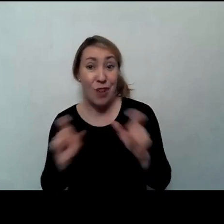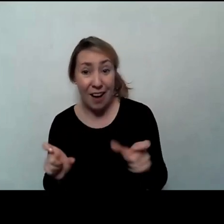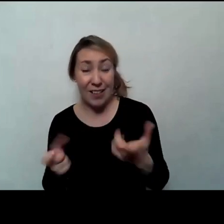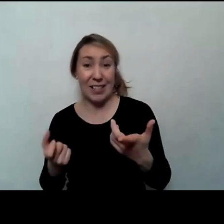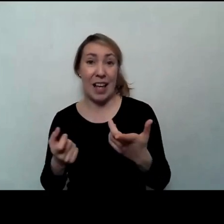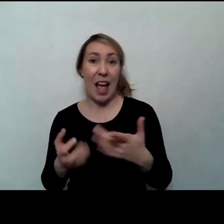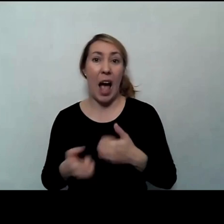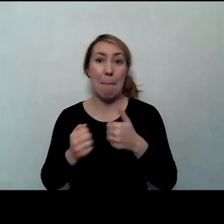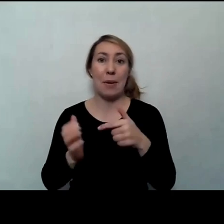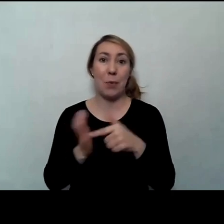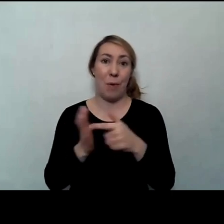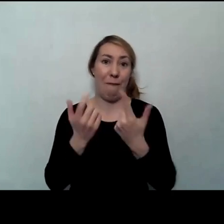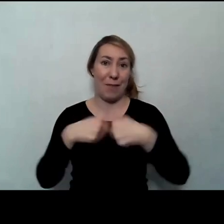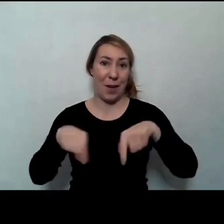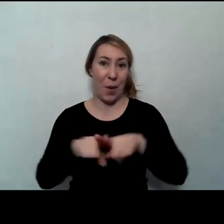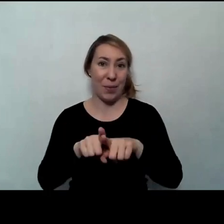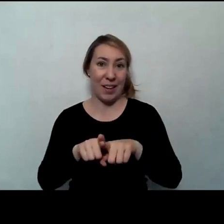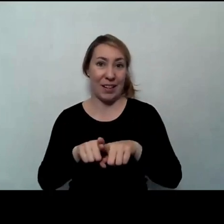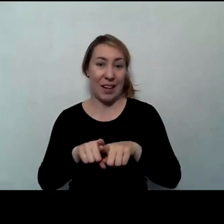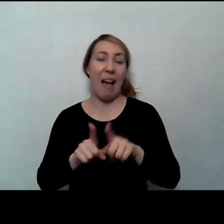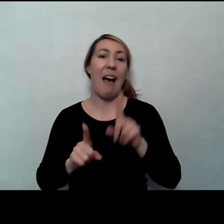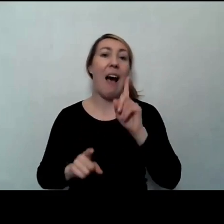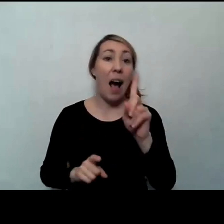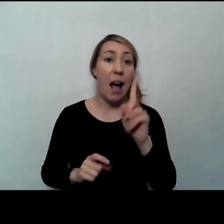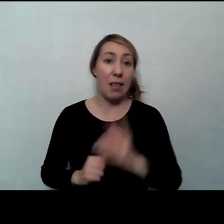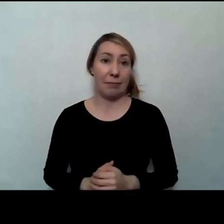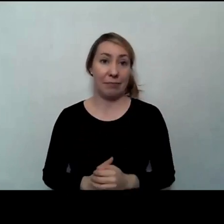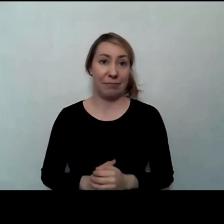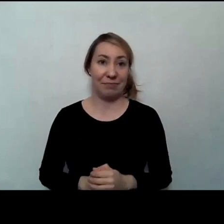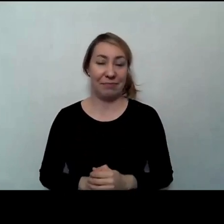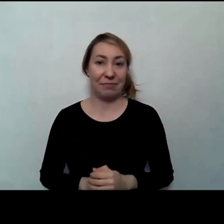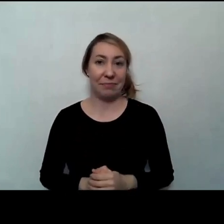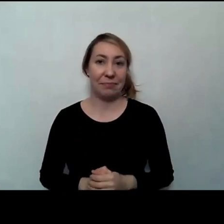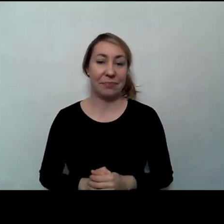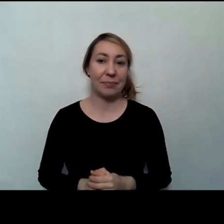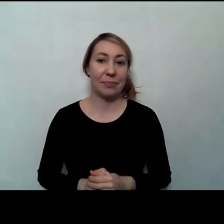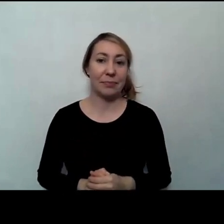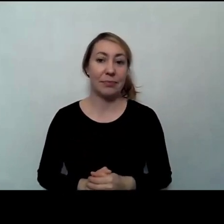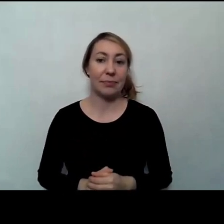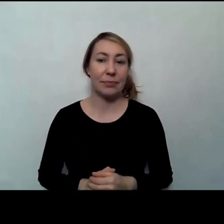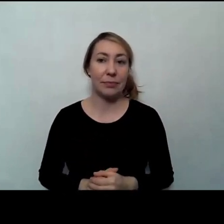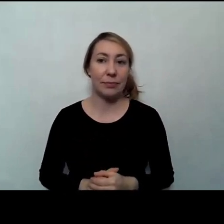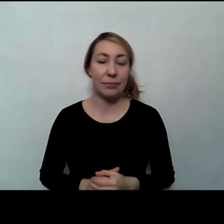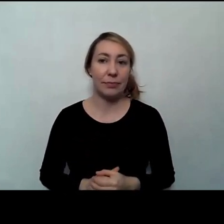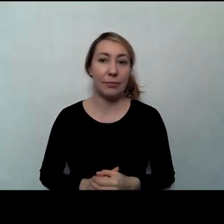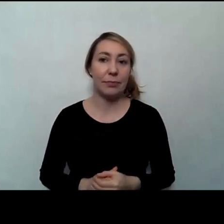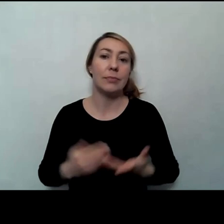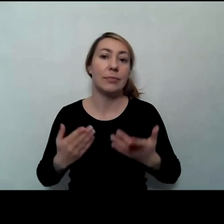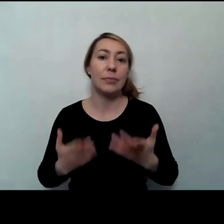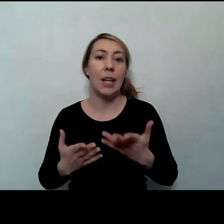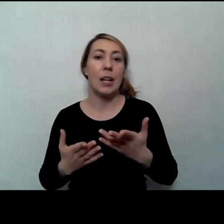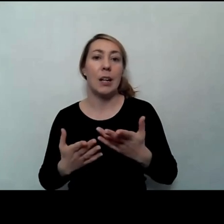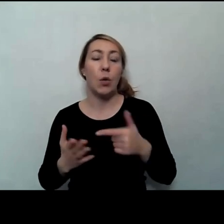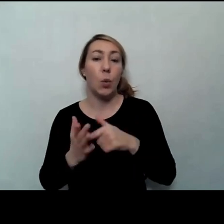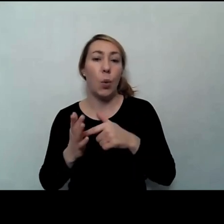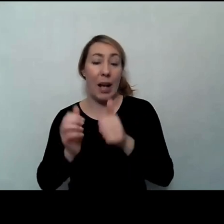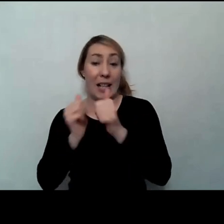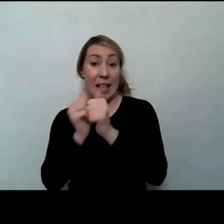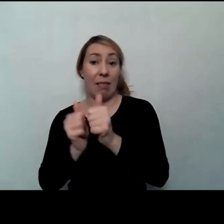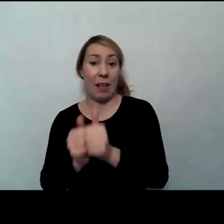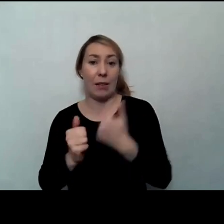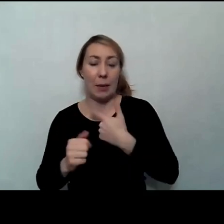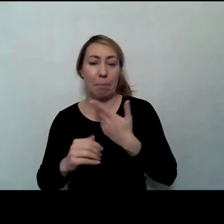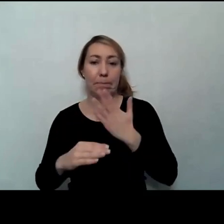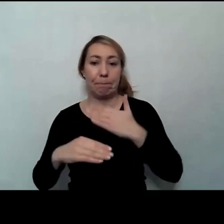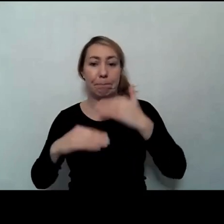na to, by je zrealizować. Natomiast wydaje mi się, że Jakby chcemy sobie te zadania stopniować, to